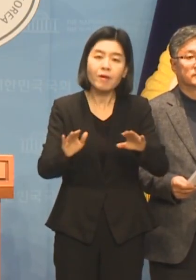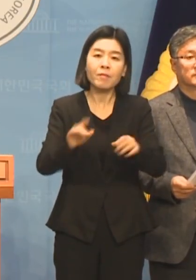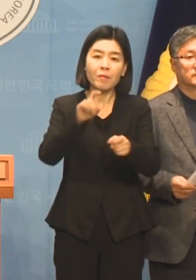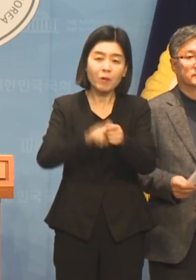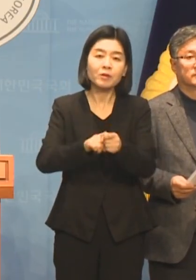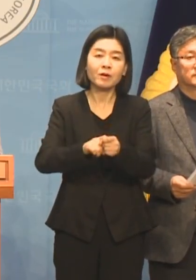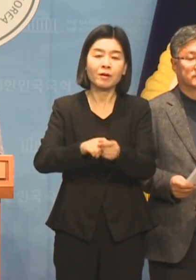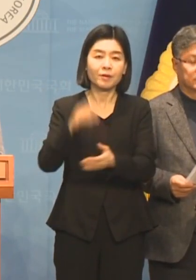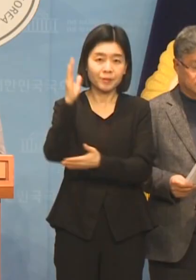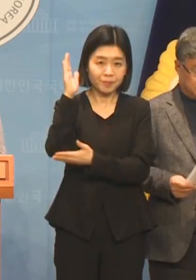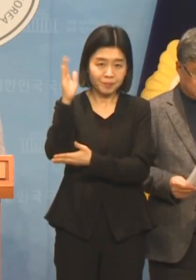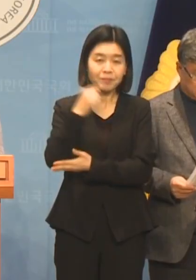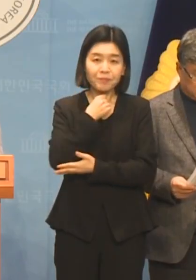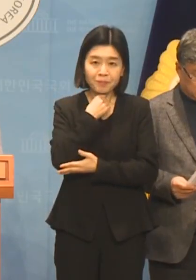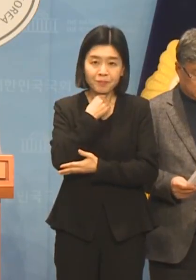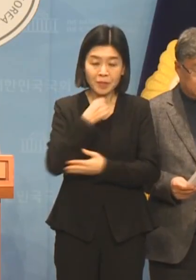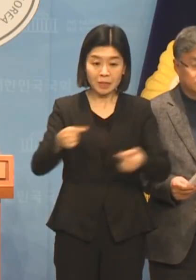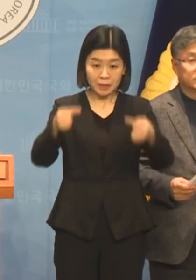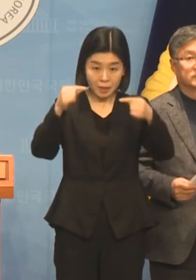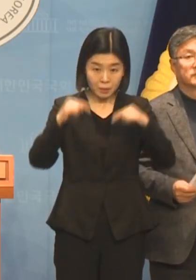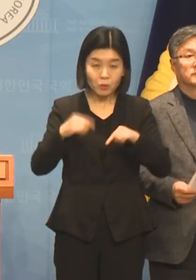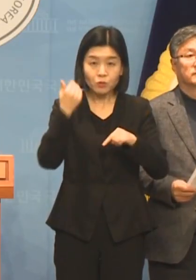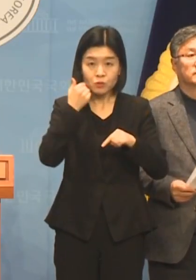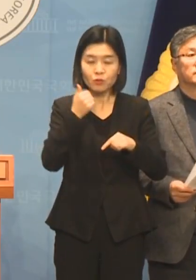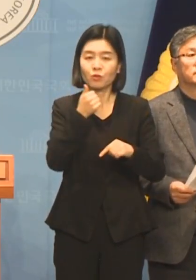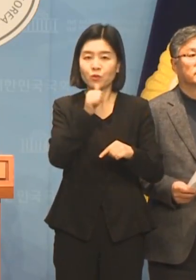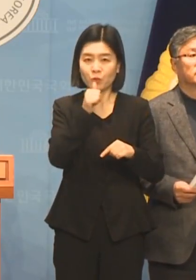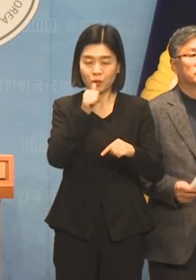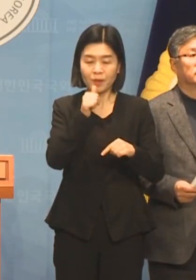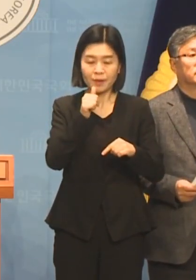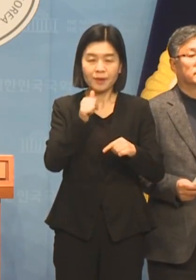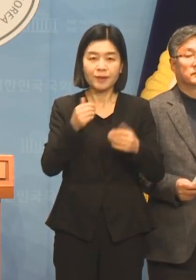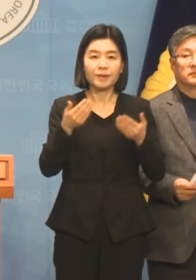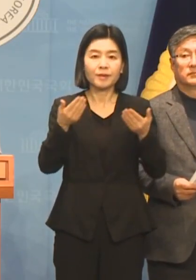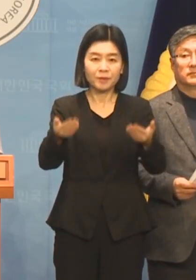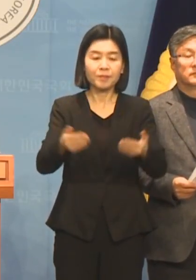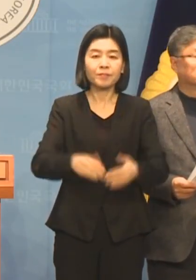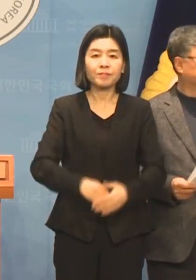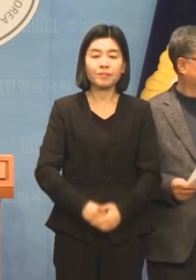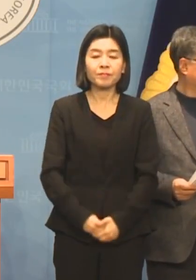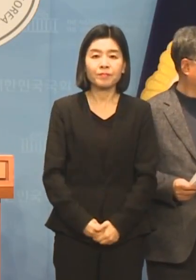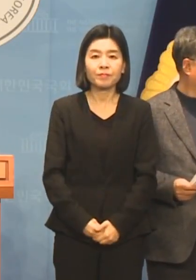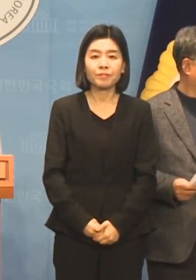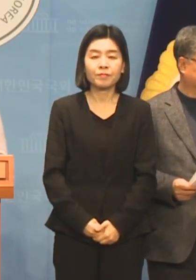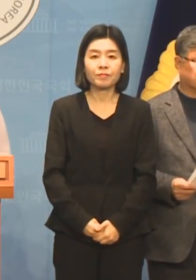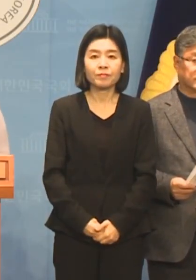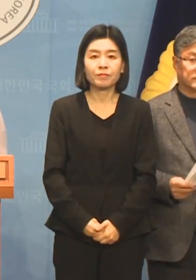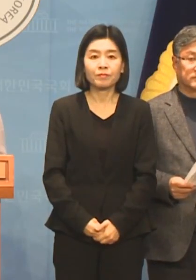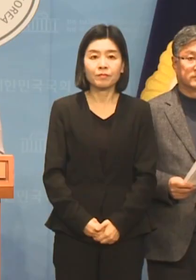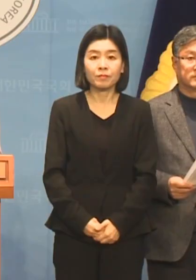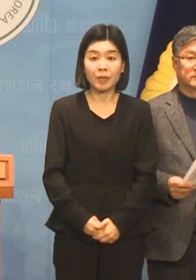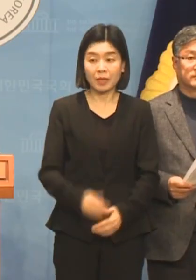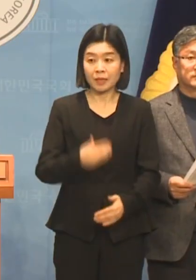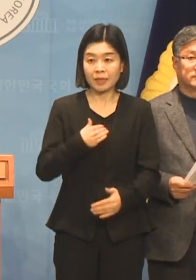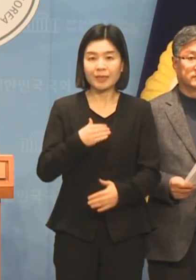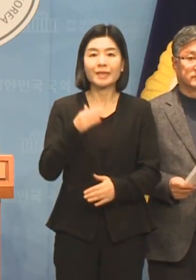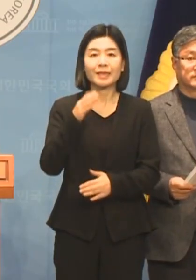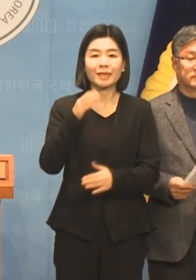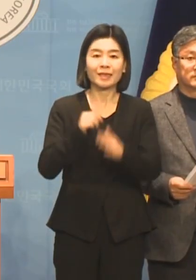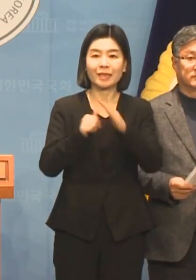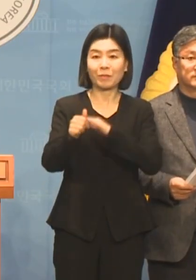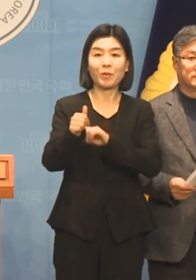오신 분들 소개해 드리도록 하겠습니다. 순서 관계없이 소개해 드릴 거고요. 우선 저희 대표